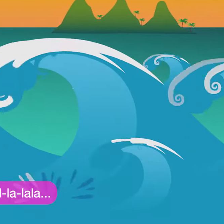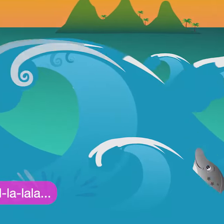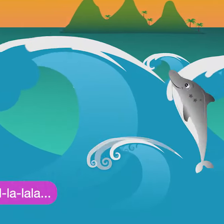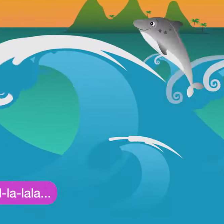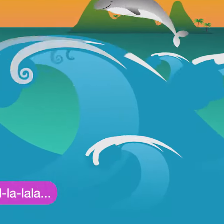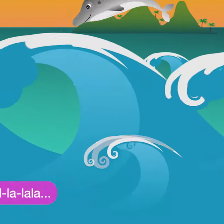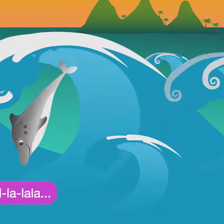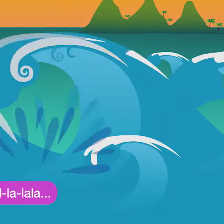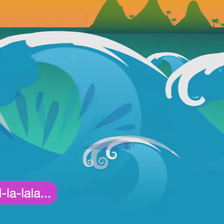Al